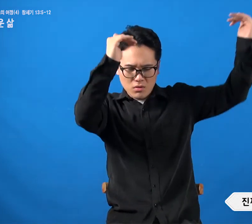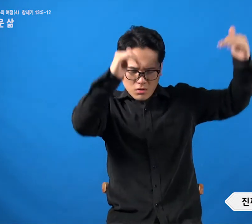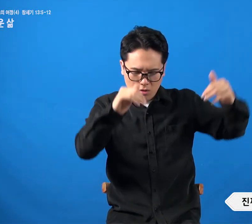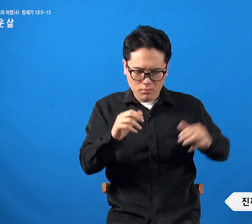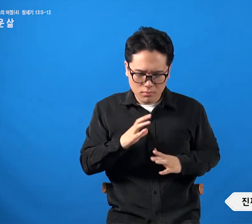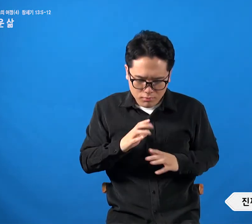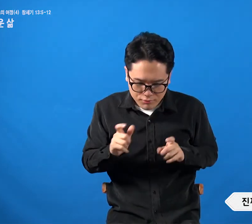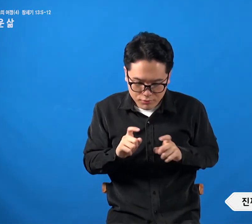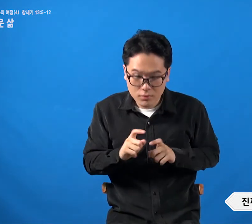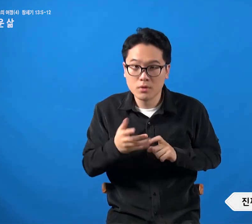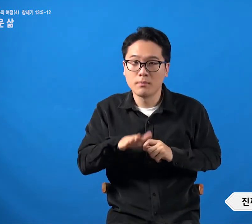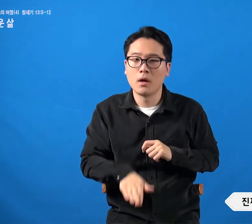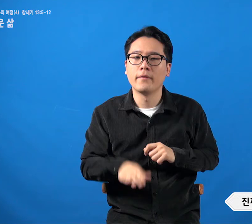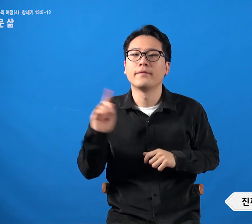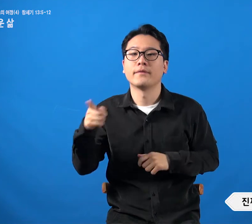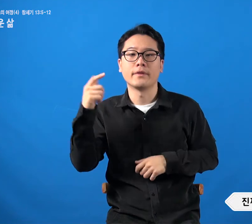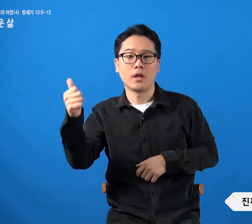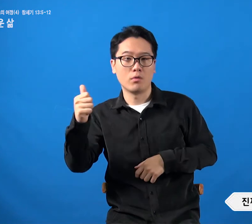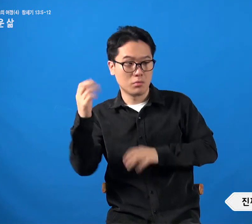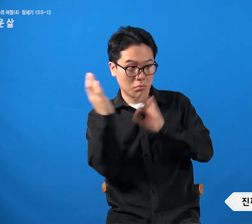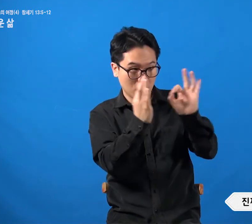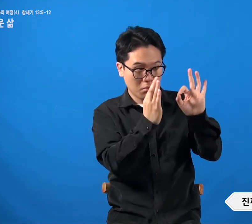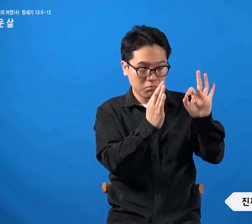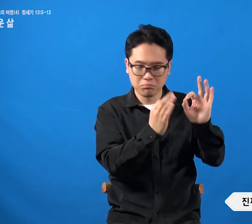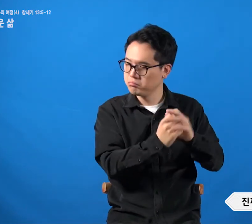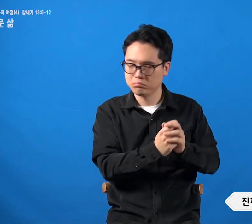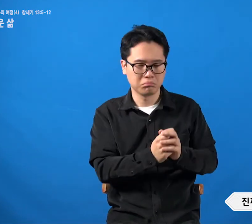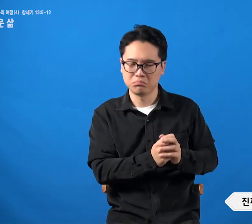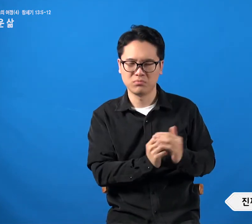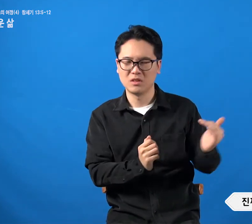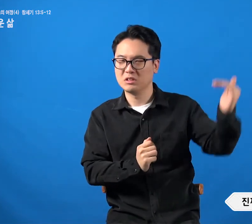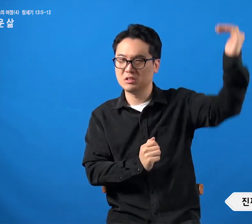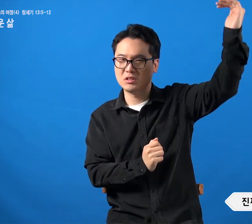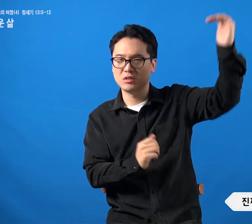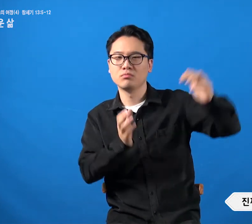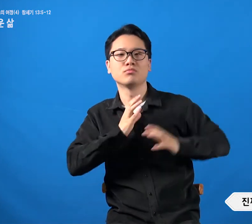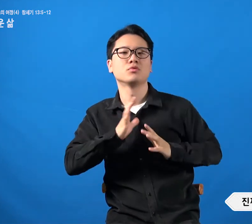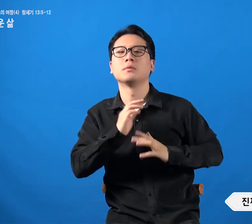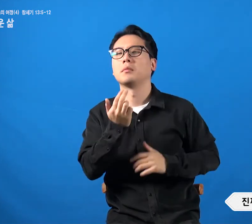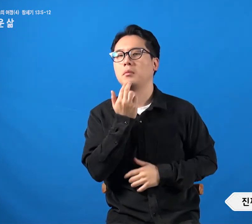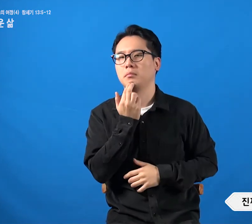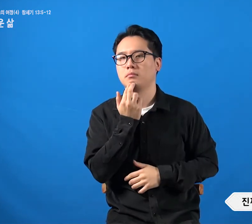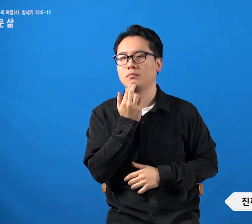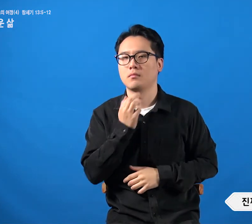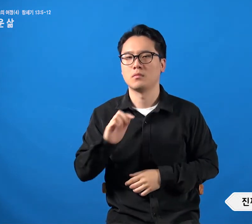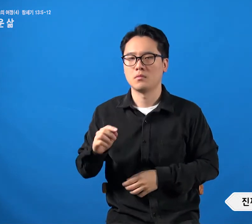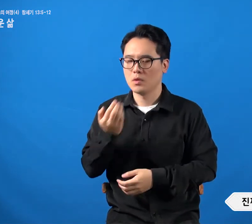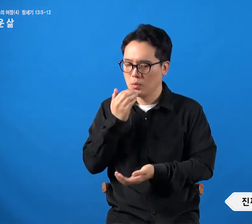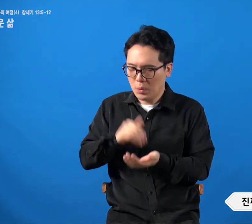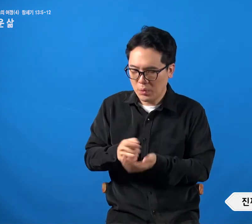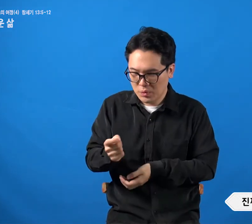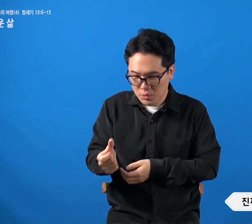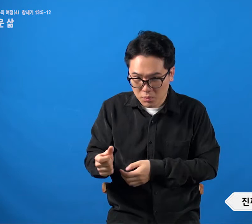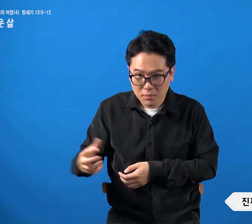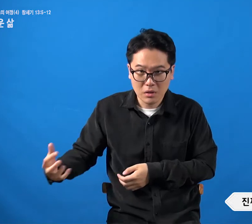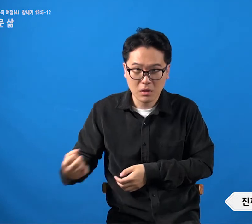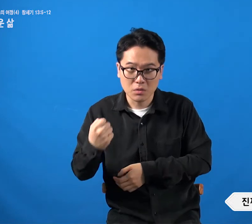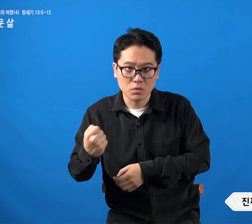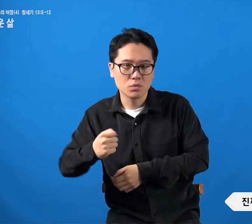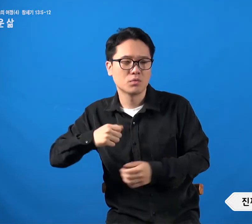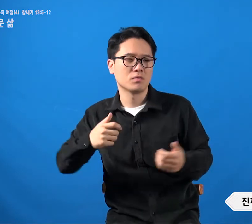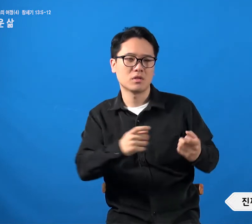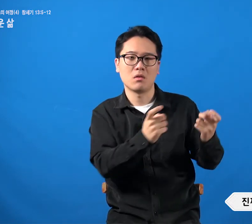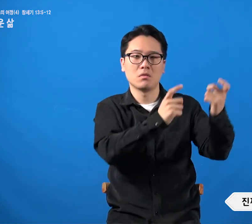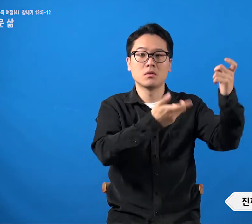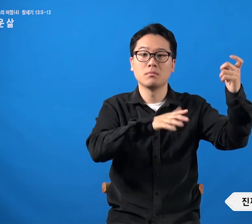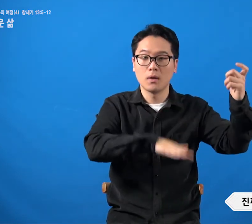눈에는 골리앗이 그렇게 보이지 않았습니다. 조약돌 몇 개를 가지고 썼던 싸움이었지만 그에게